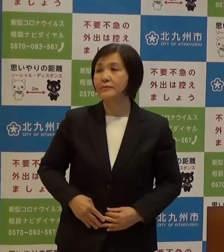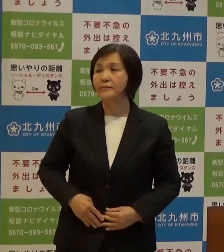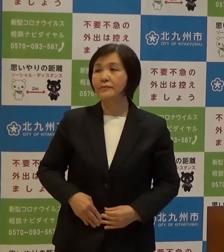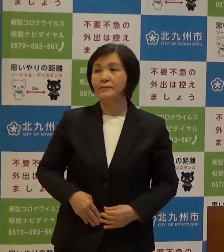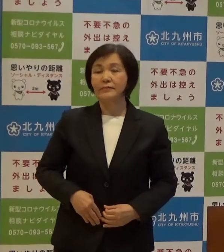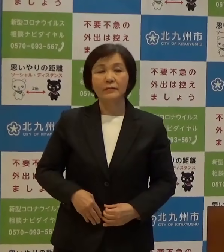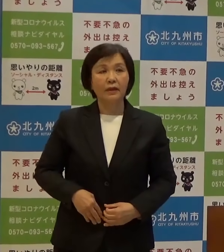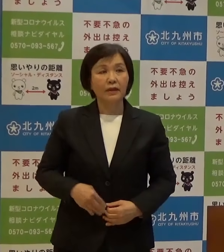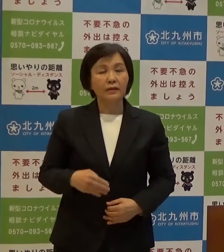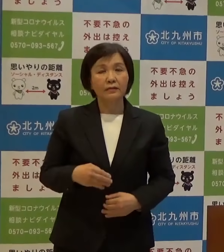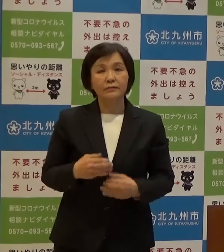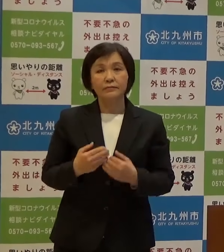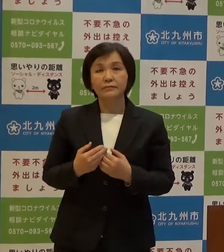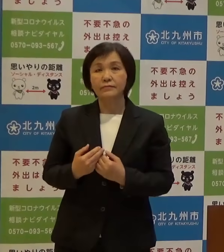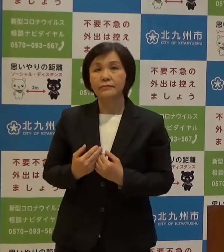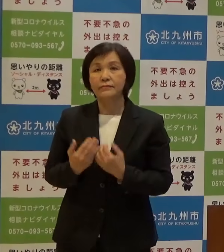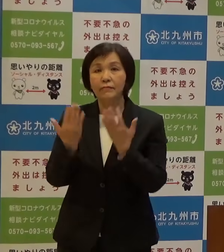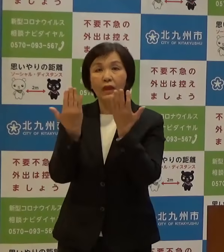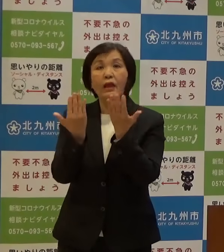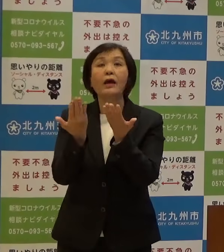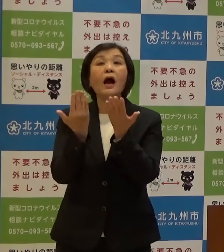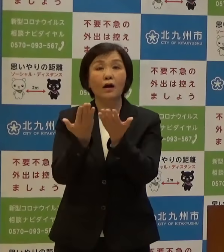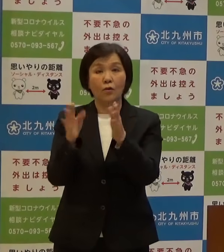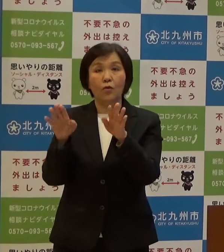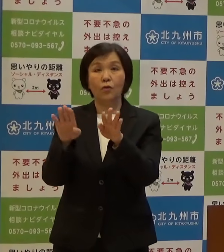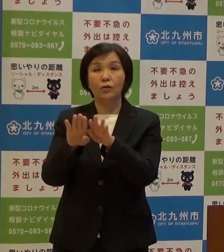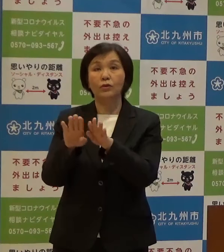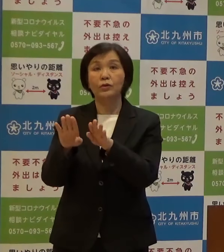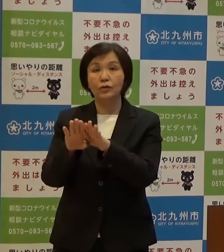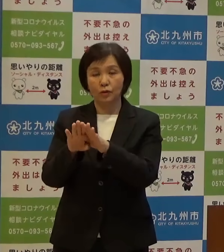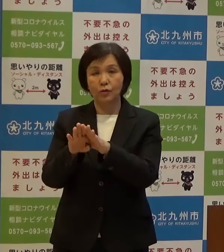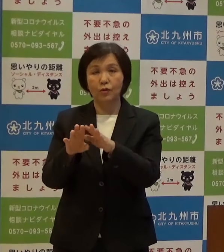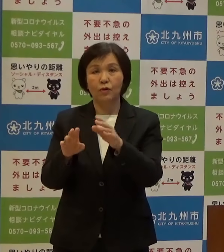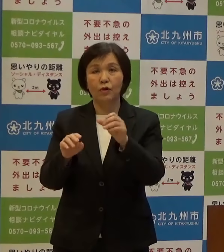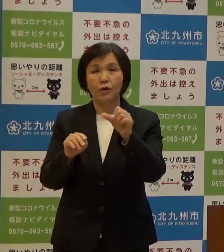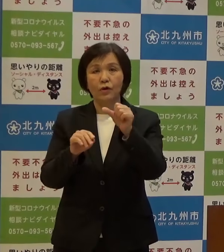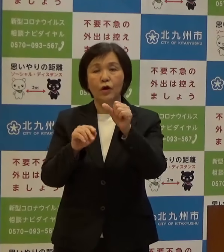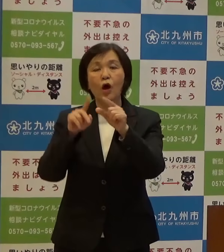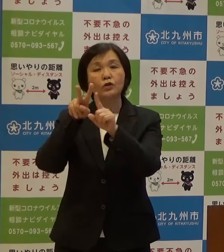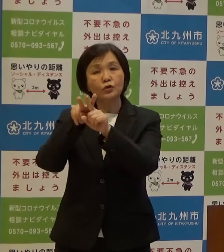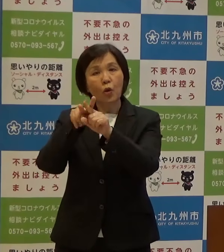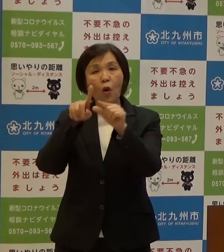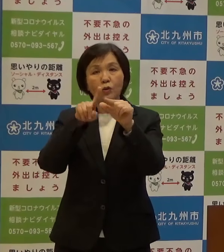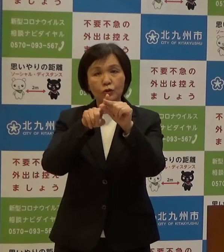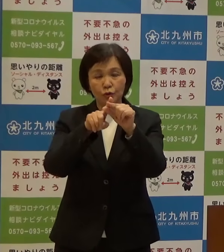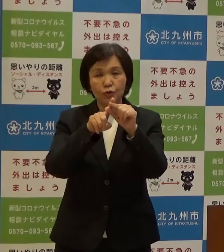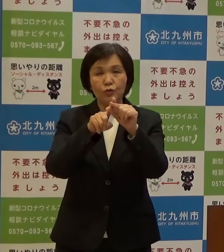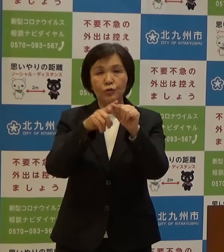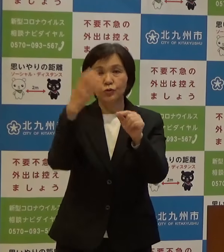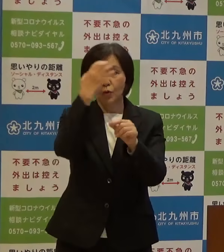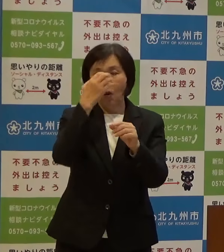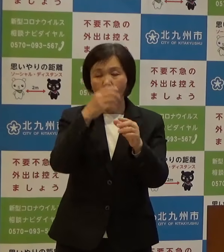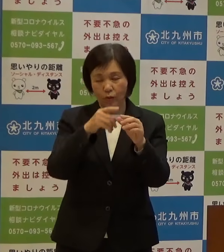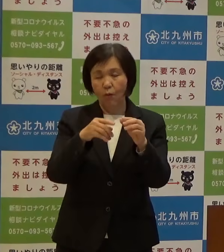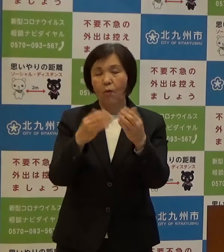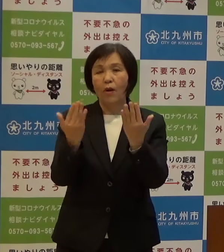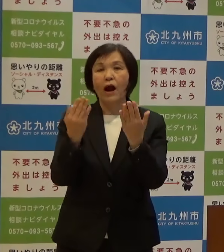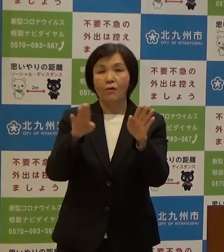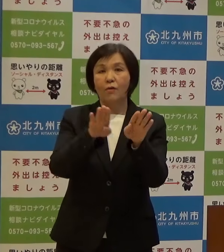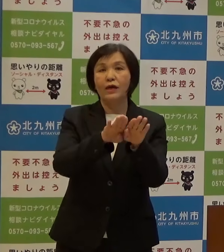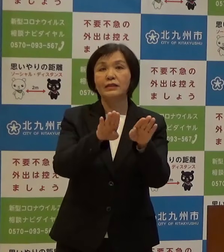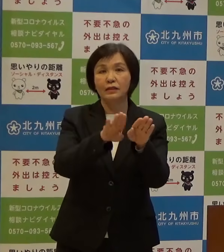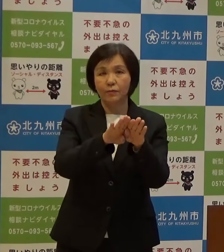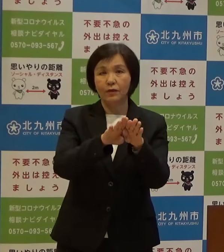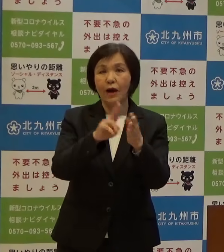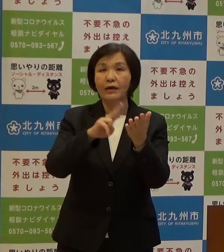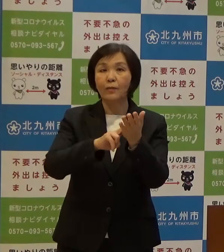昨日休校は4日までということで、一応10日まで小中学校と延長が決まったと思うんですけれども、それ以降11日ゴ